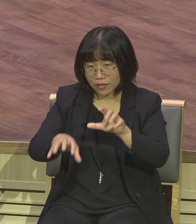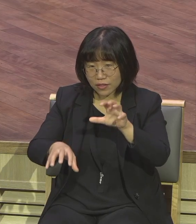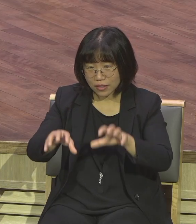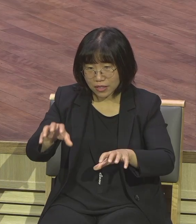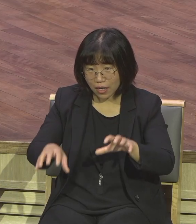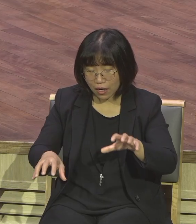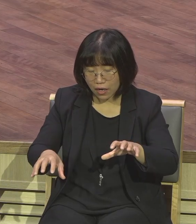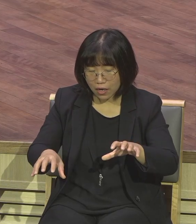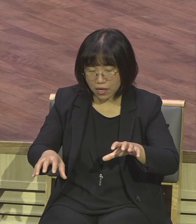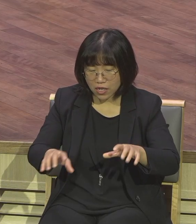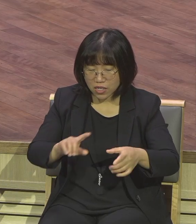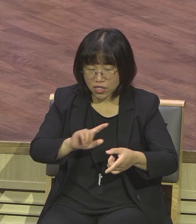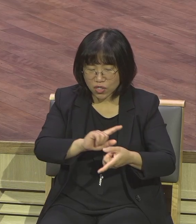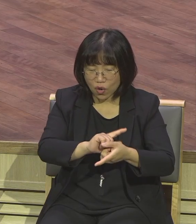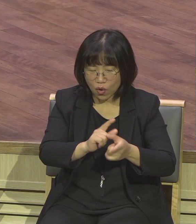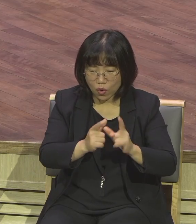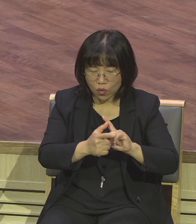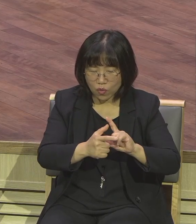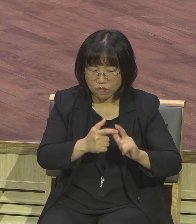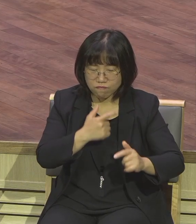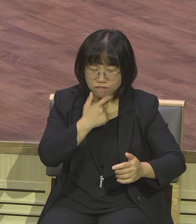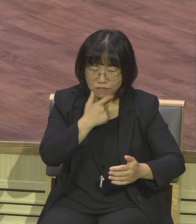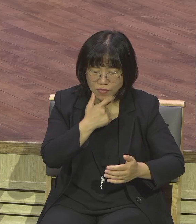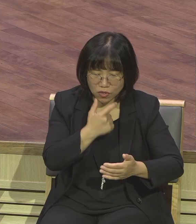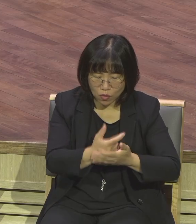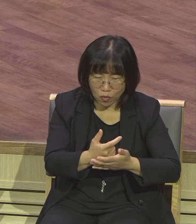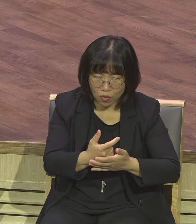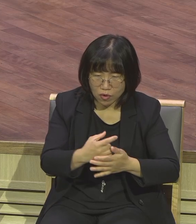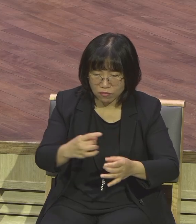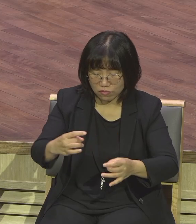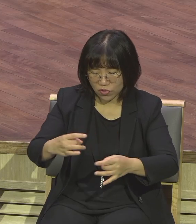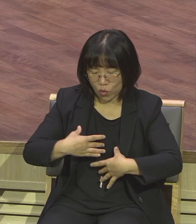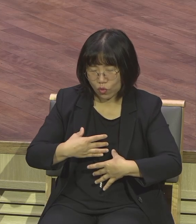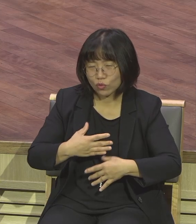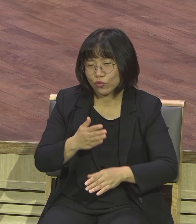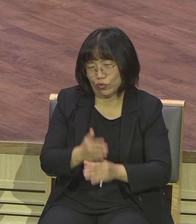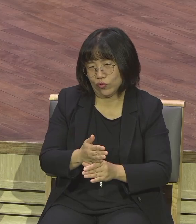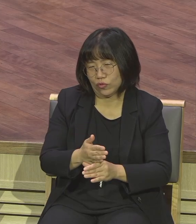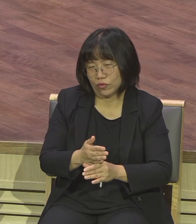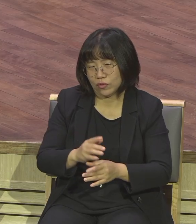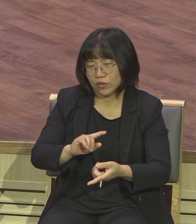스스로 다 속이고 있는 상태예요. 서로 속이고.